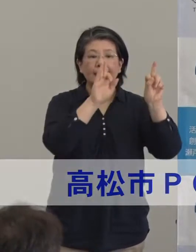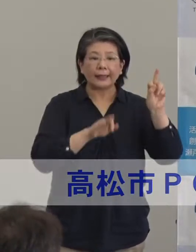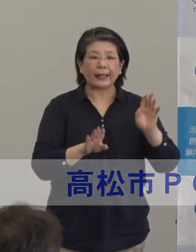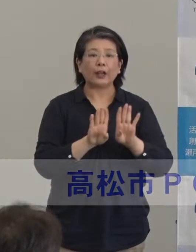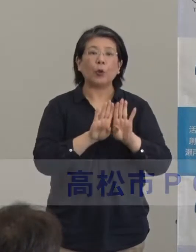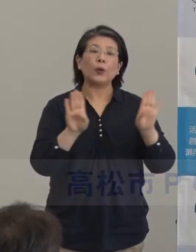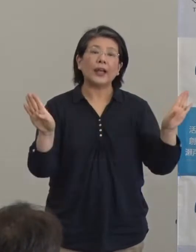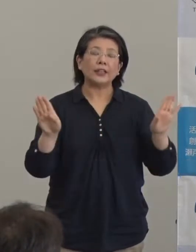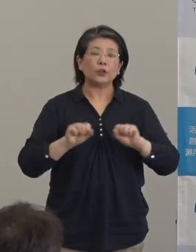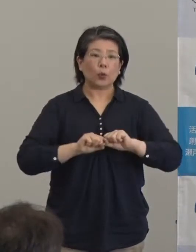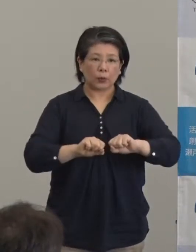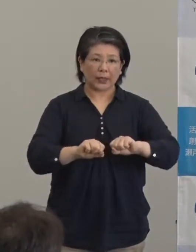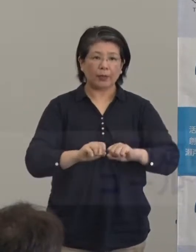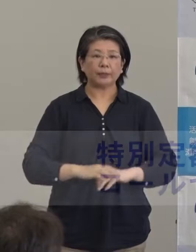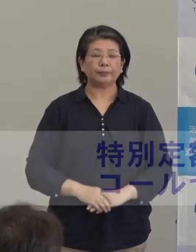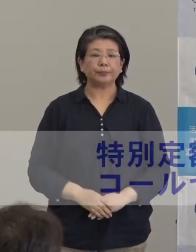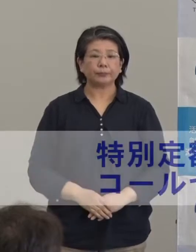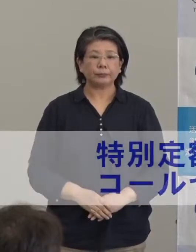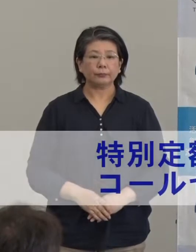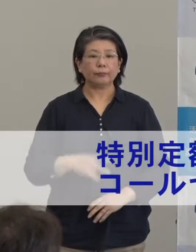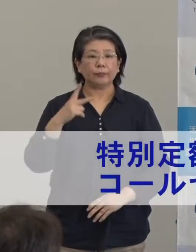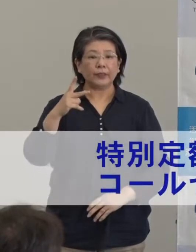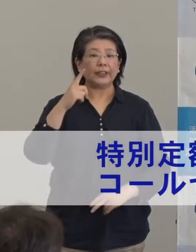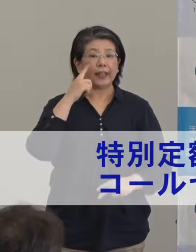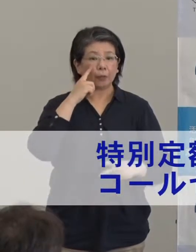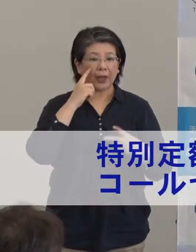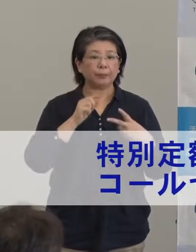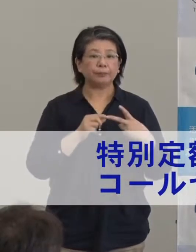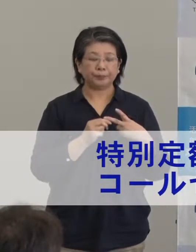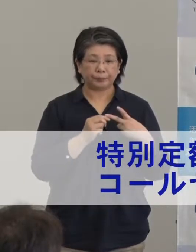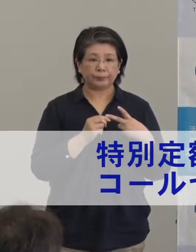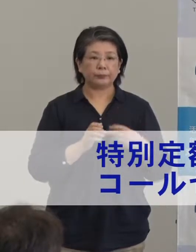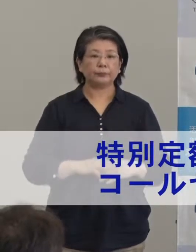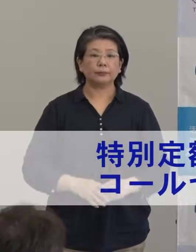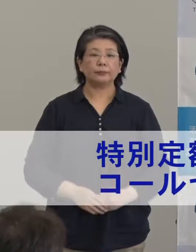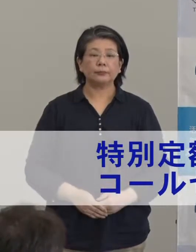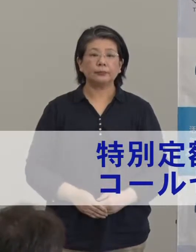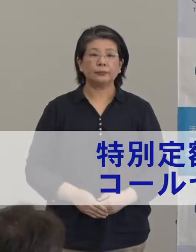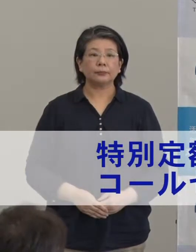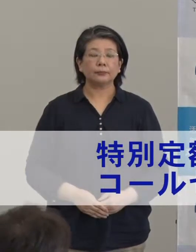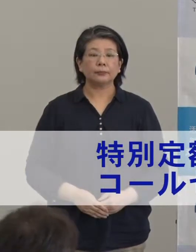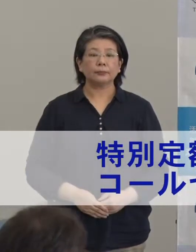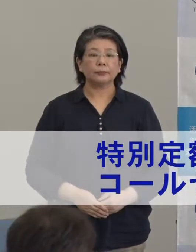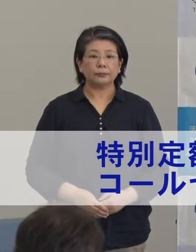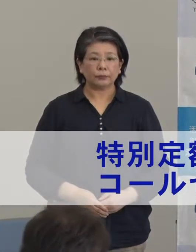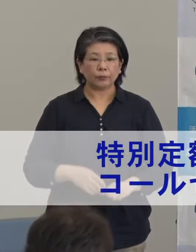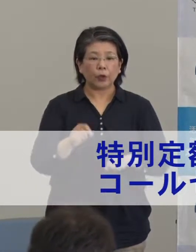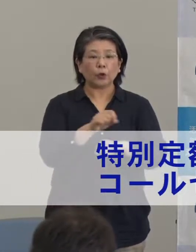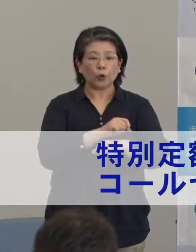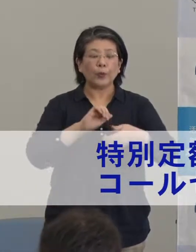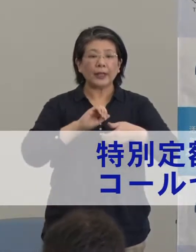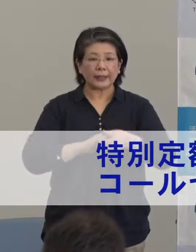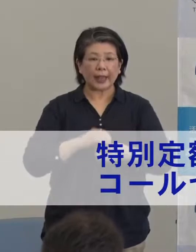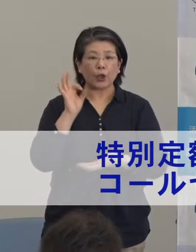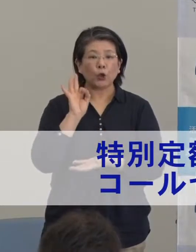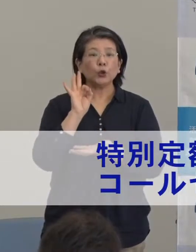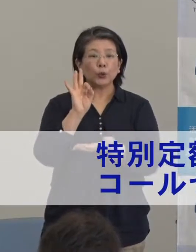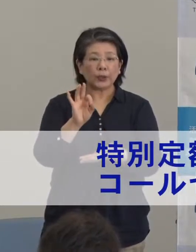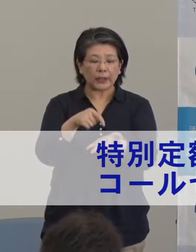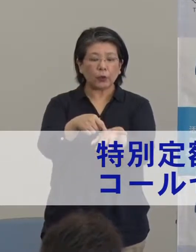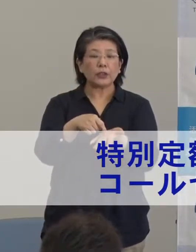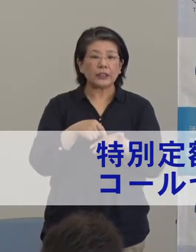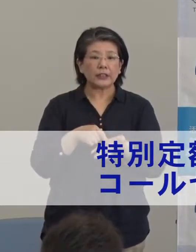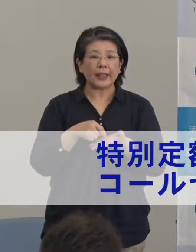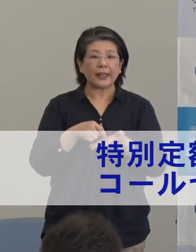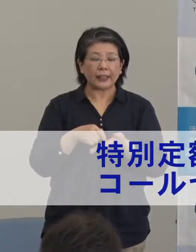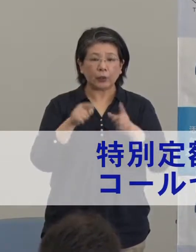。それから2点目、もう1点でございますけれども、特別定額給付金の申請書の様